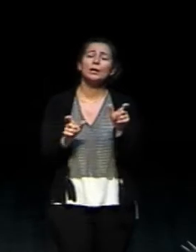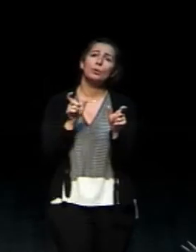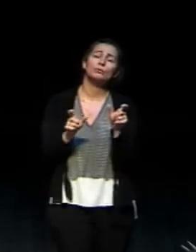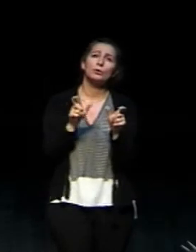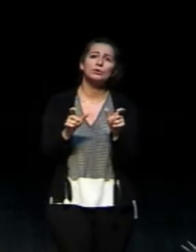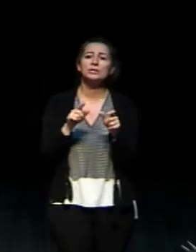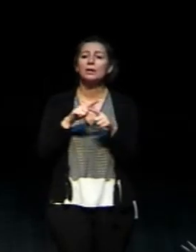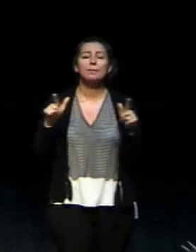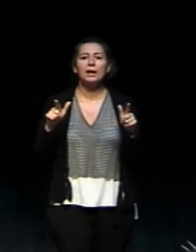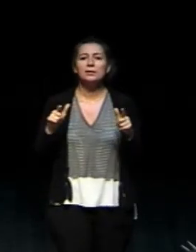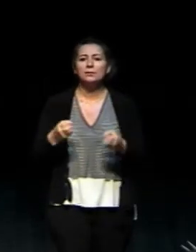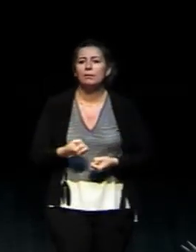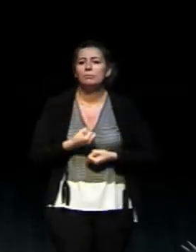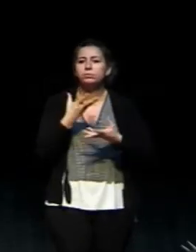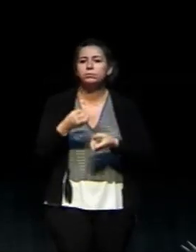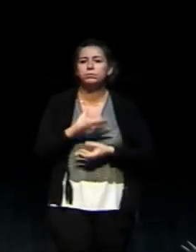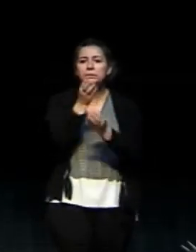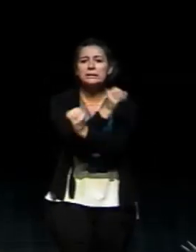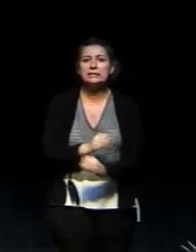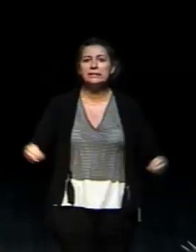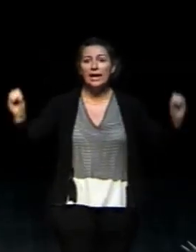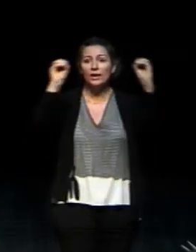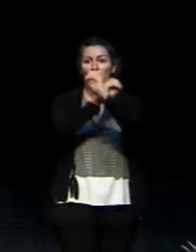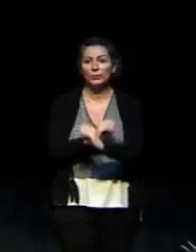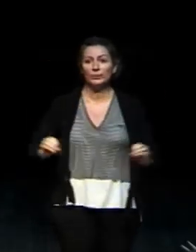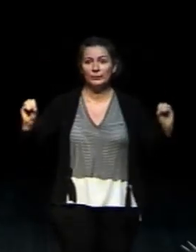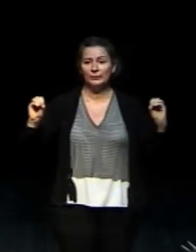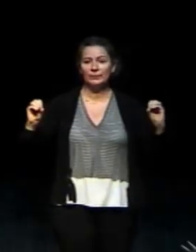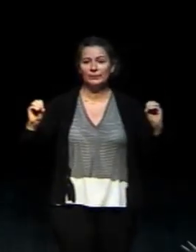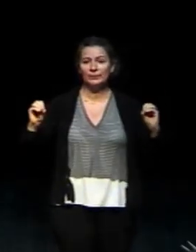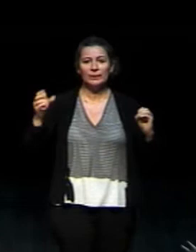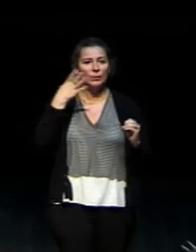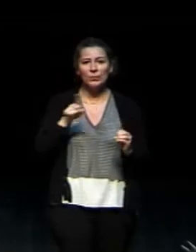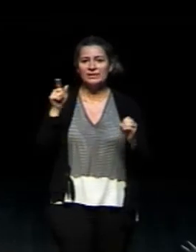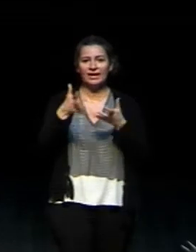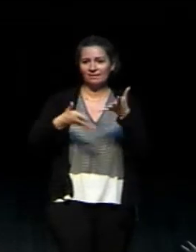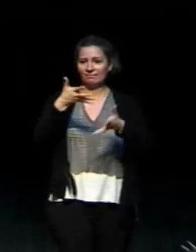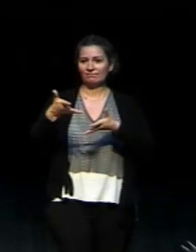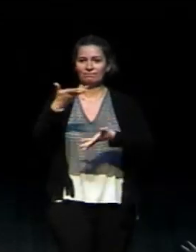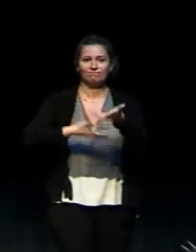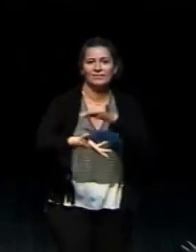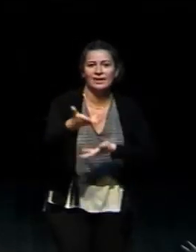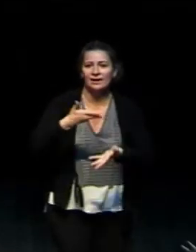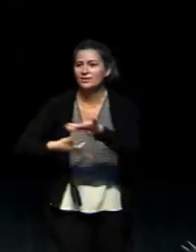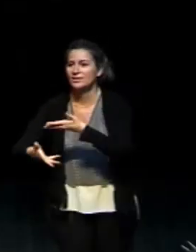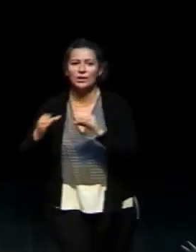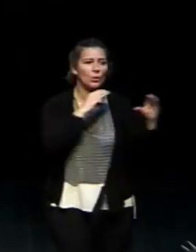tem fonologia, tem uma morfologia, mas e a produção dessa língua? Ela é nula. O aluno não